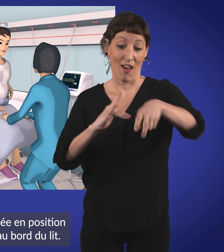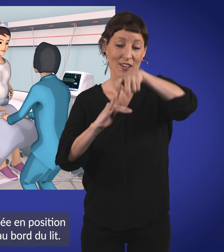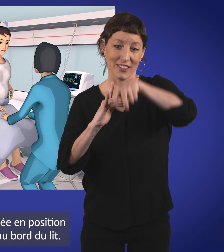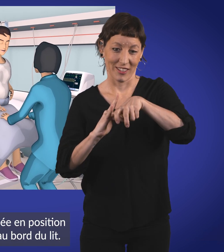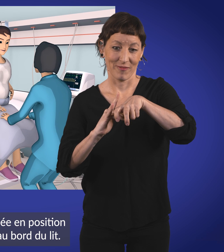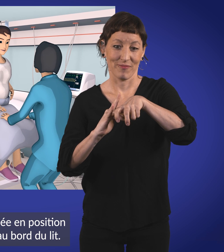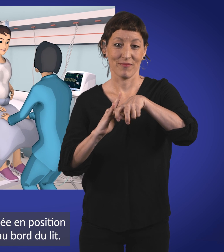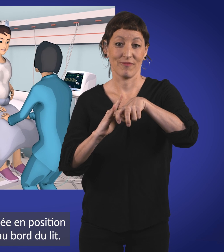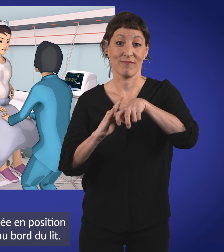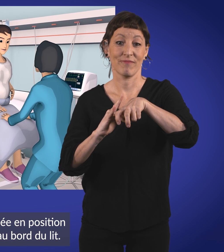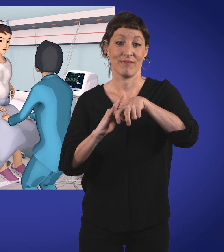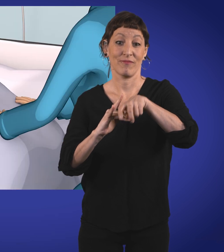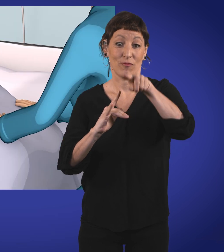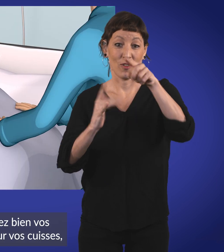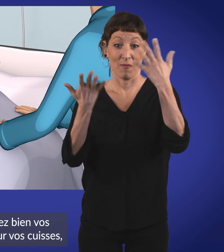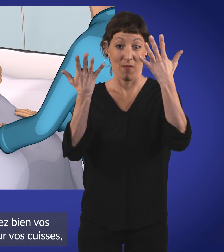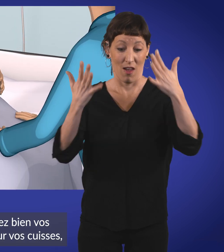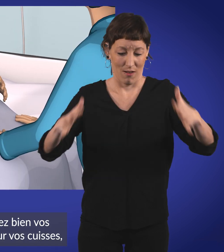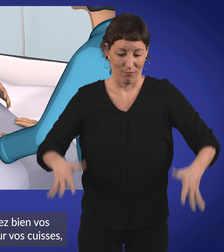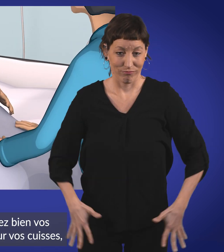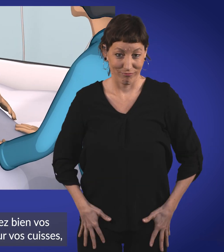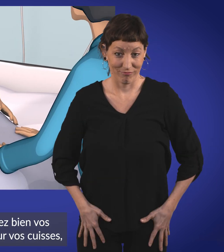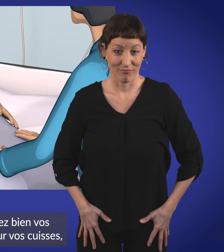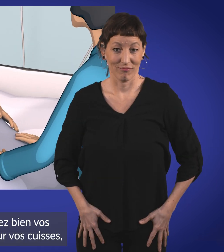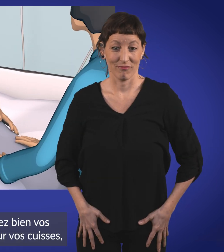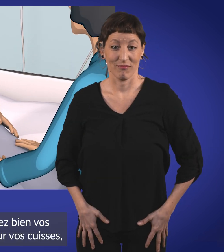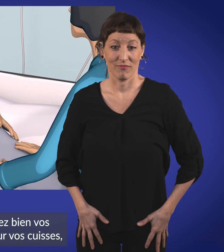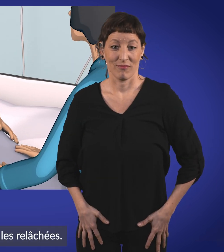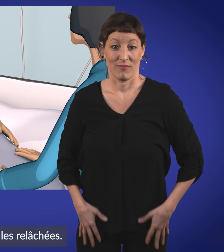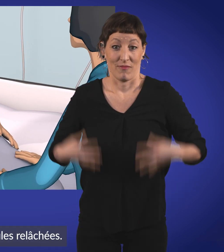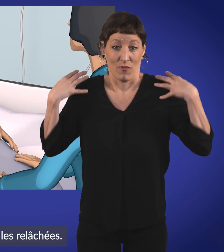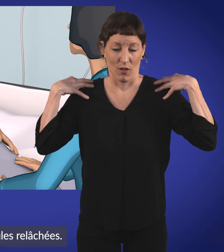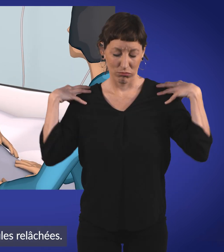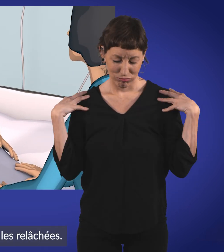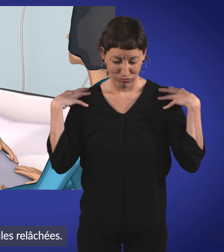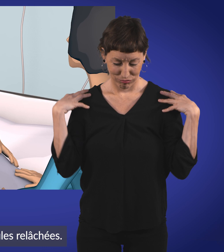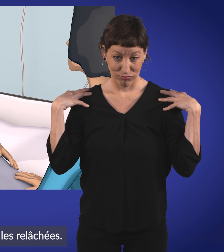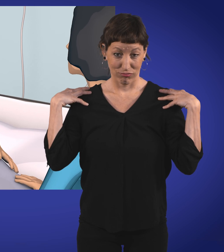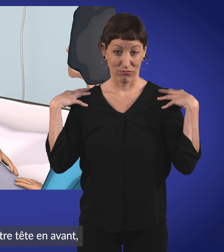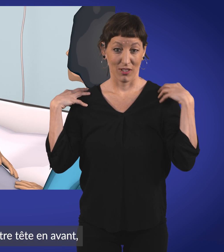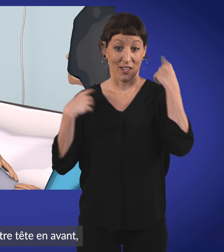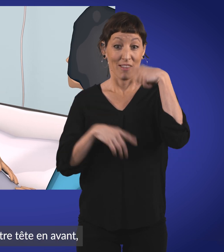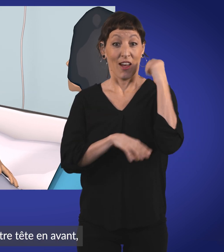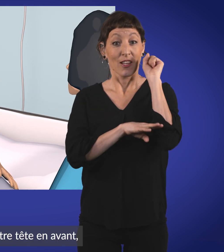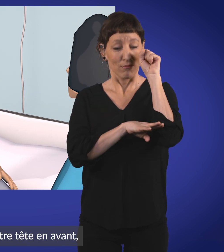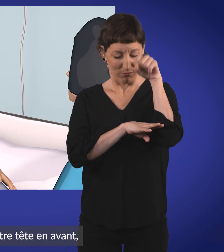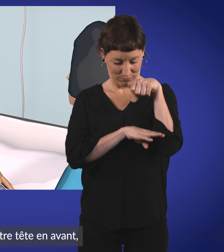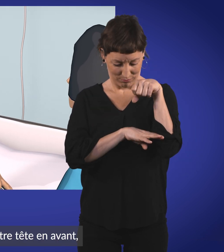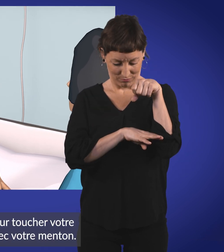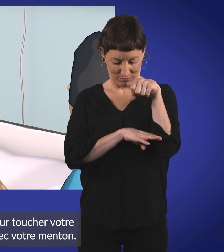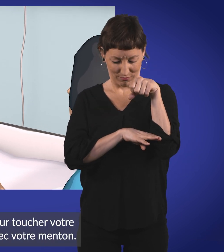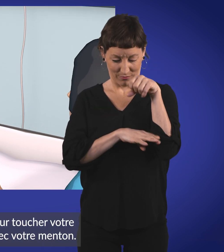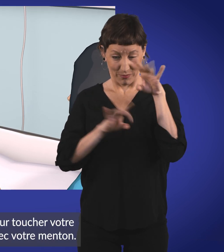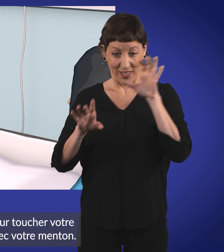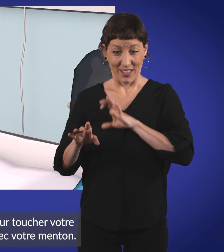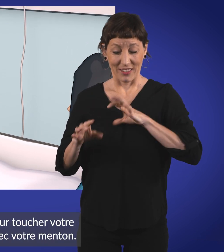position assise au bord du lit. Gardez bien vos mains sur vos cuisses, les épaules relâchées. Penchez votre tête en avant,